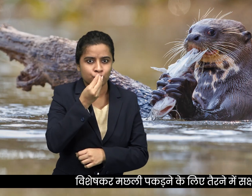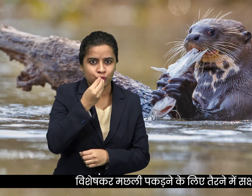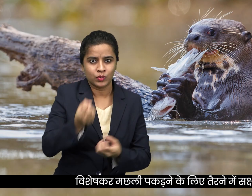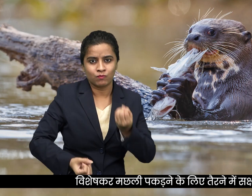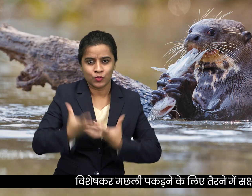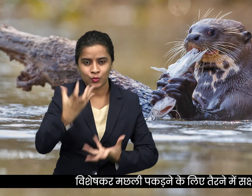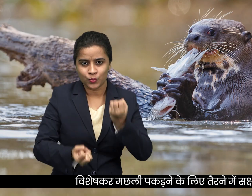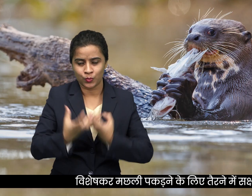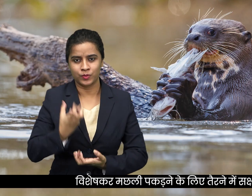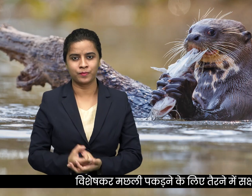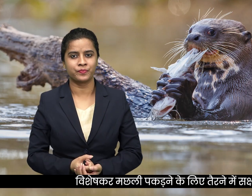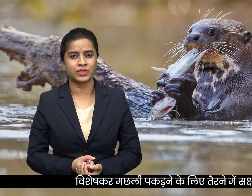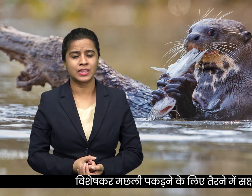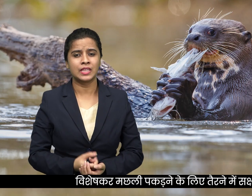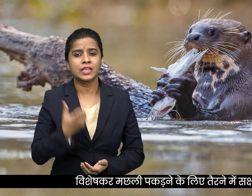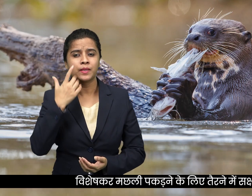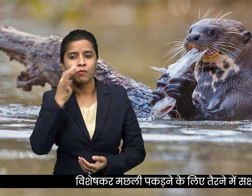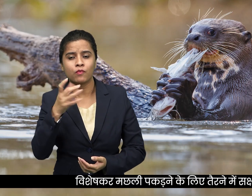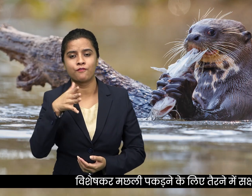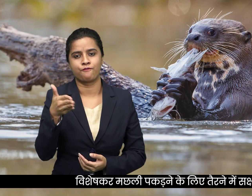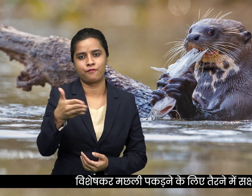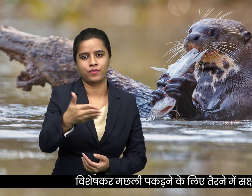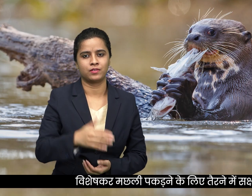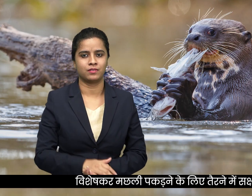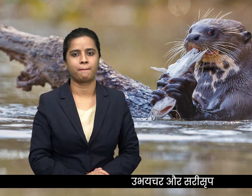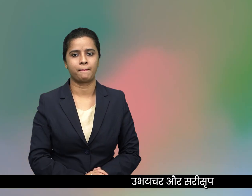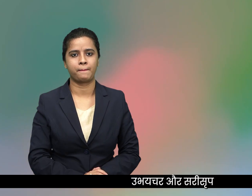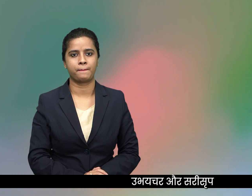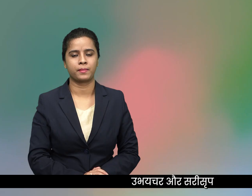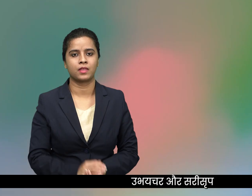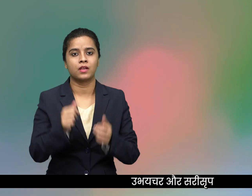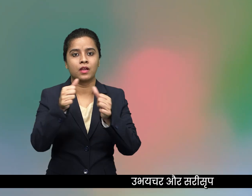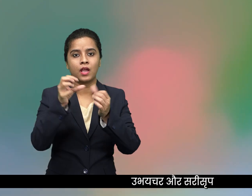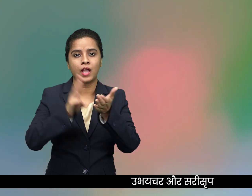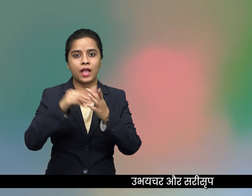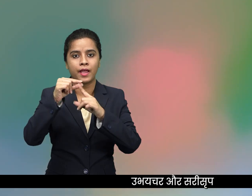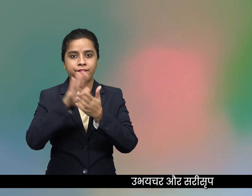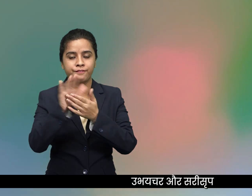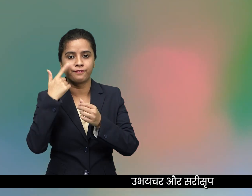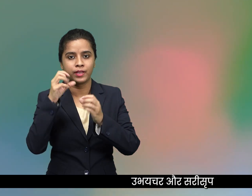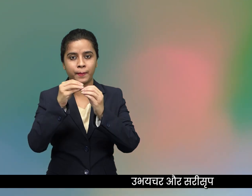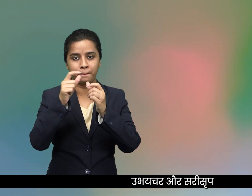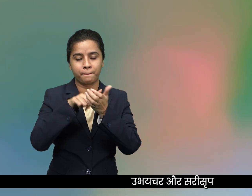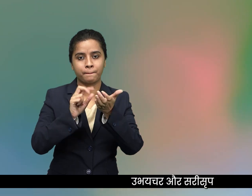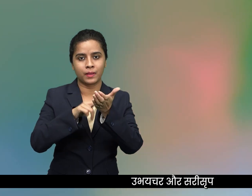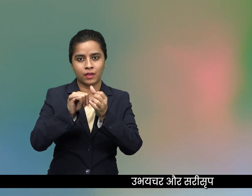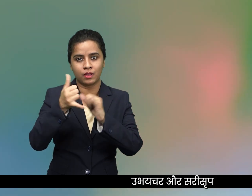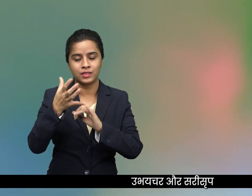विशेषकर मछली पकड़ने के लिए तैरने में सक्षम है। उभयचर और सरीसृप